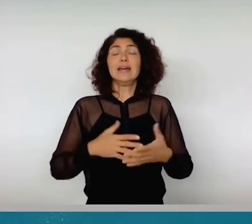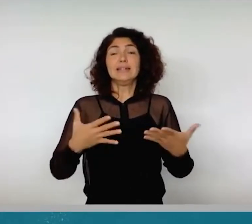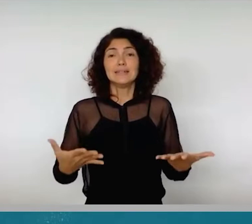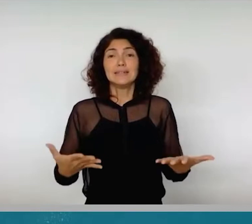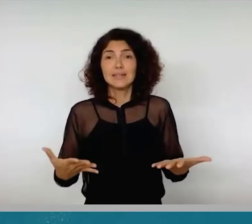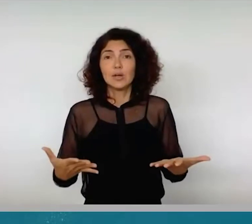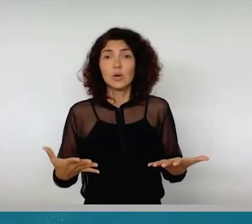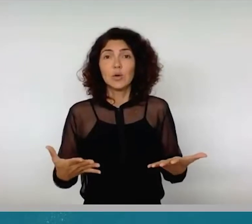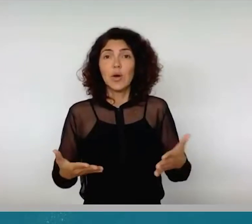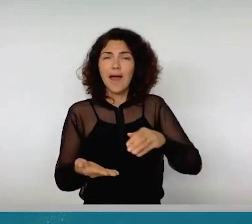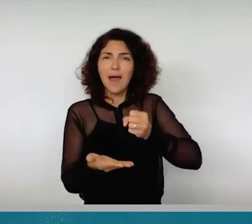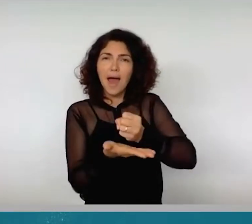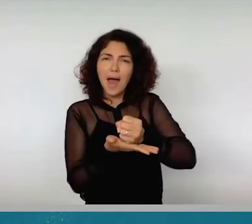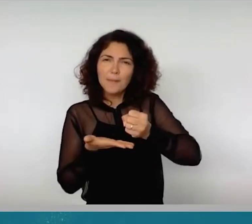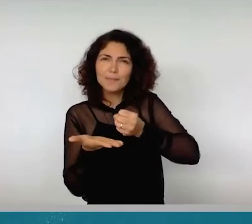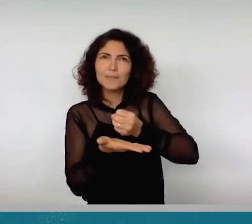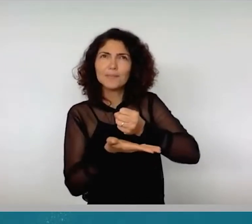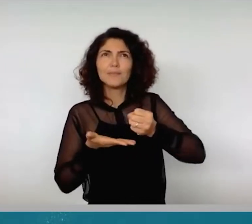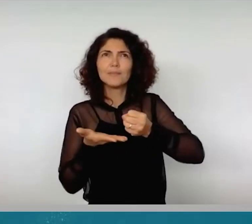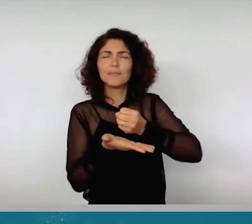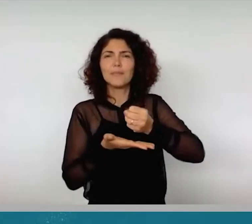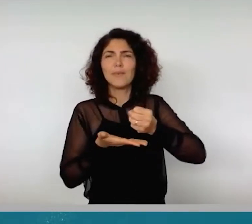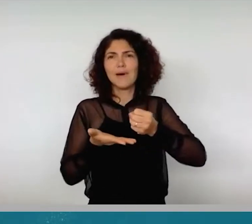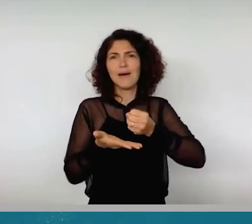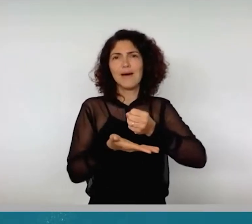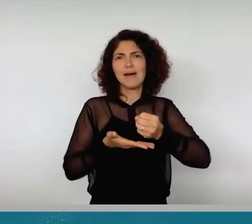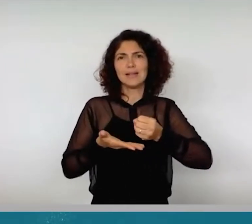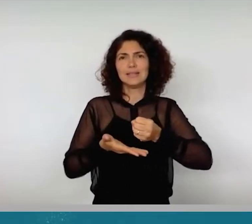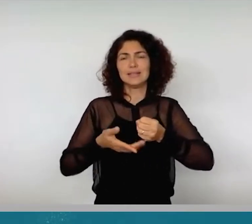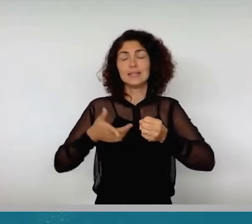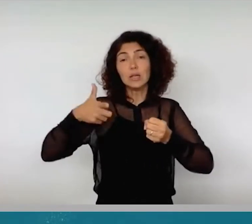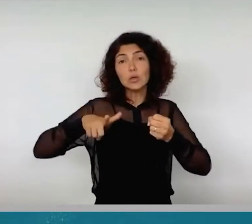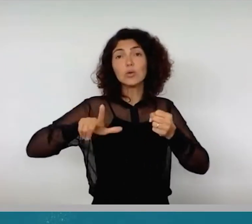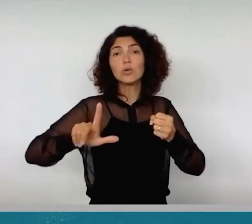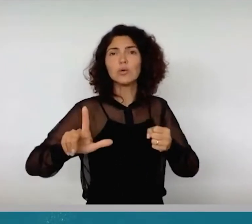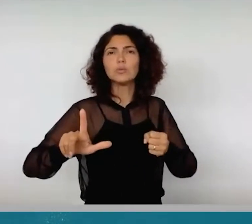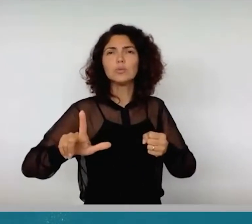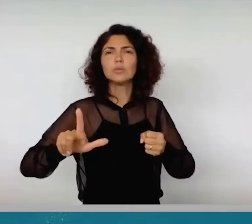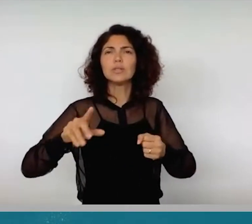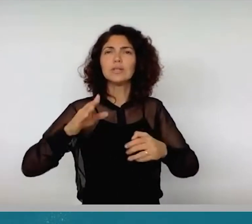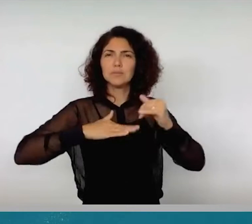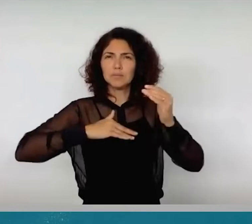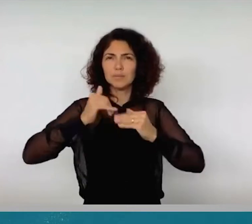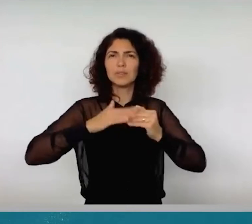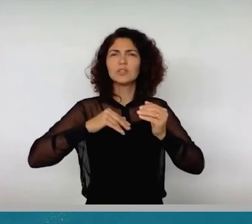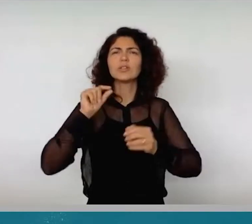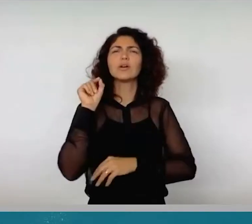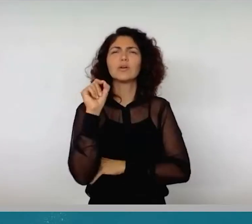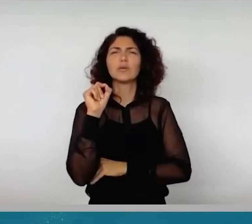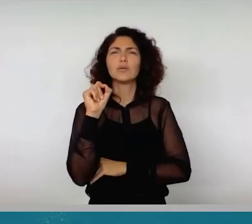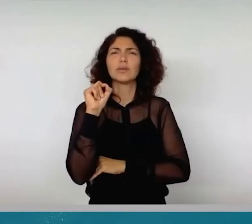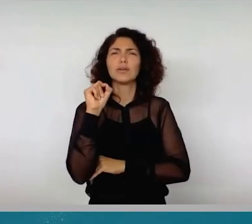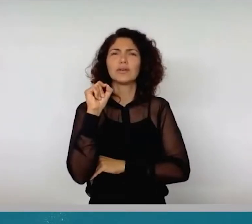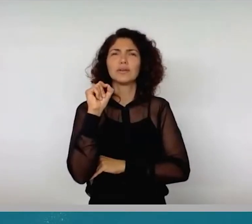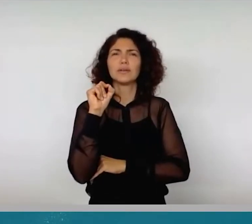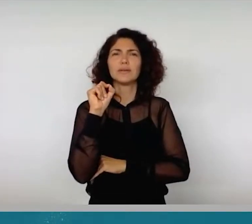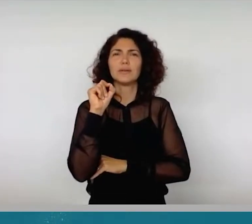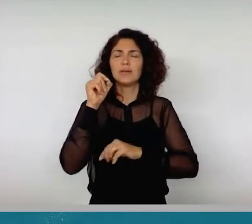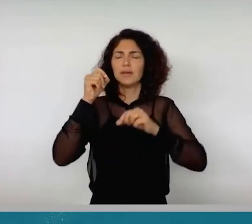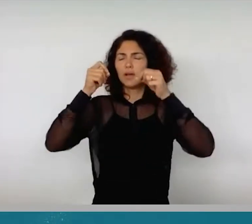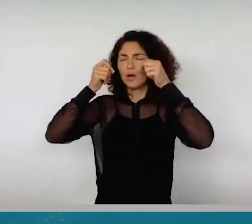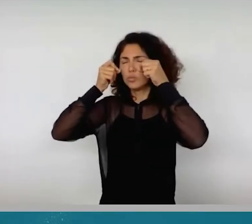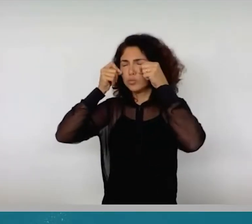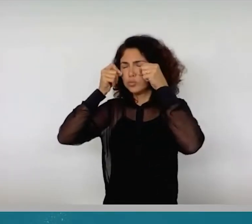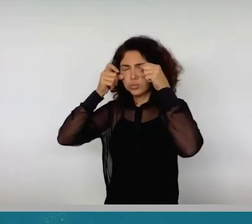que foram mencionados. Quer dizer, não cobiçarás. Se você não cobiçar, você não mata. Se você